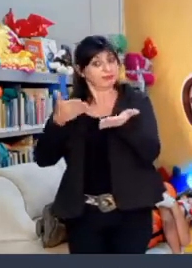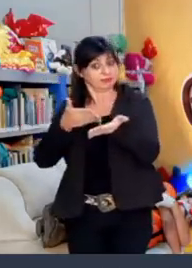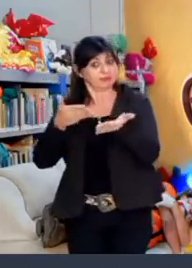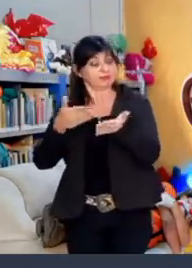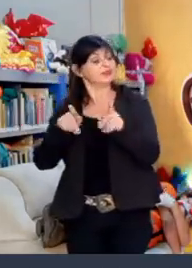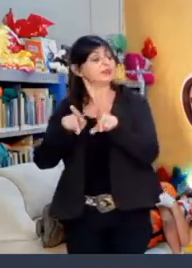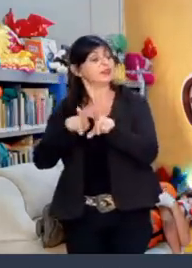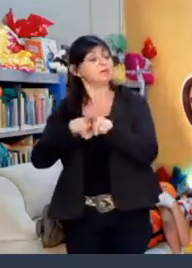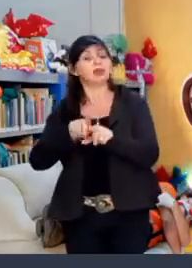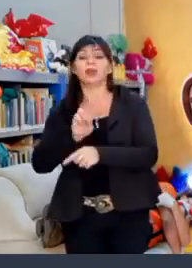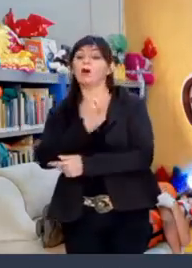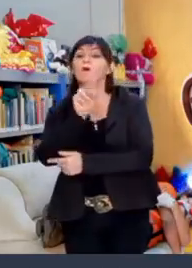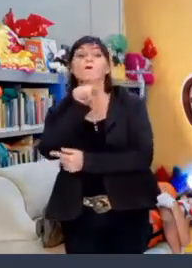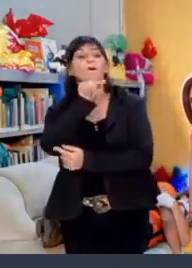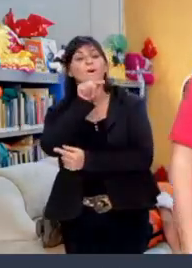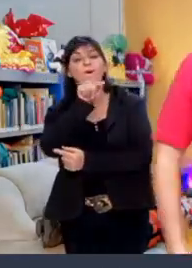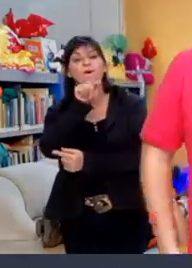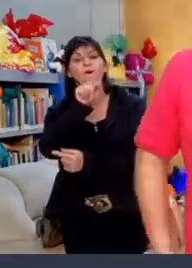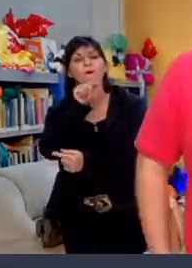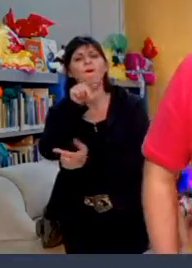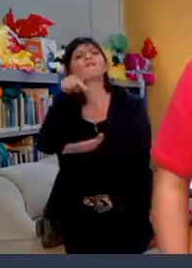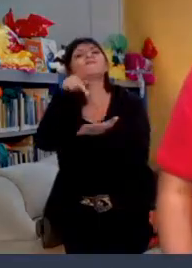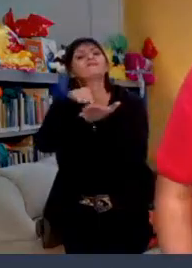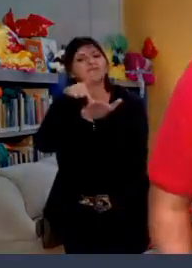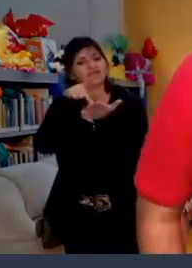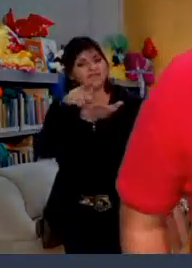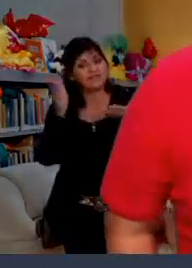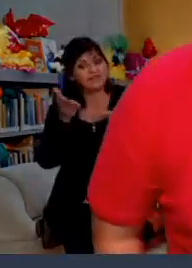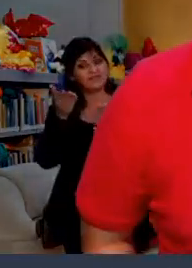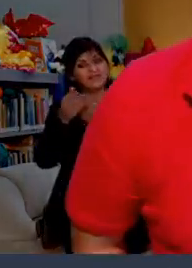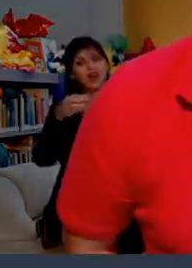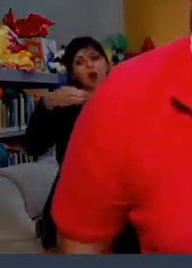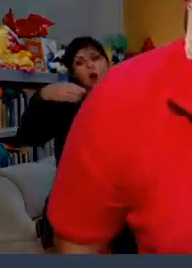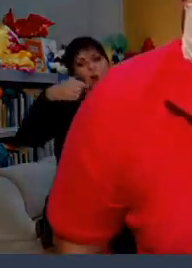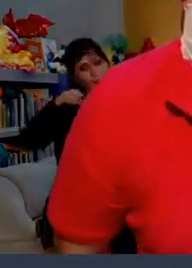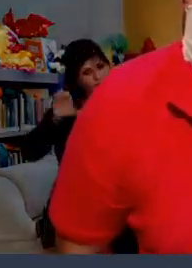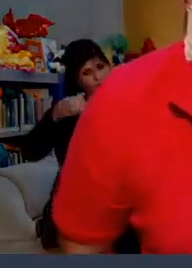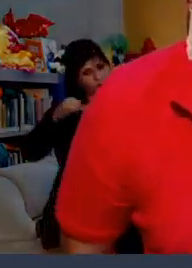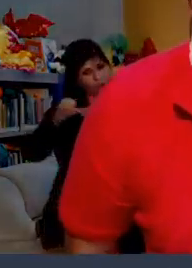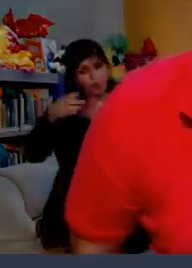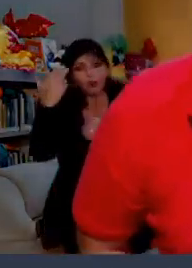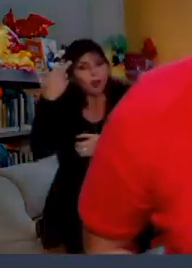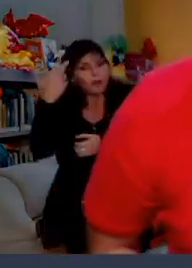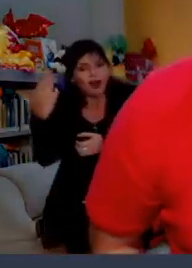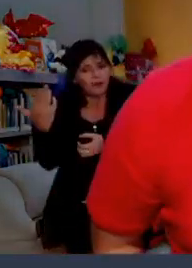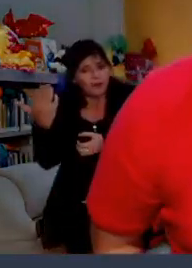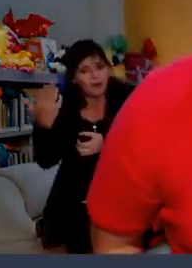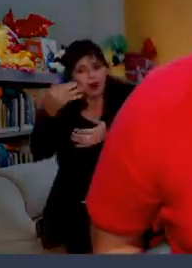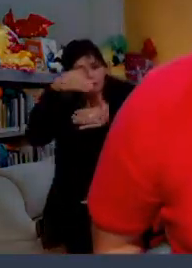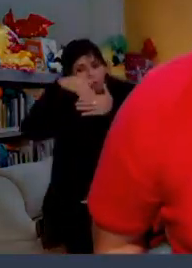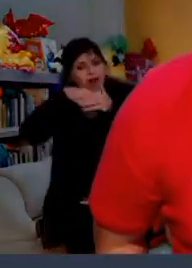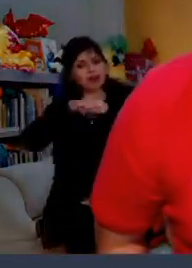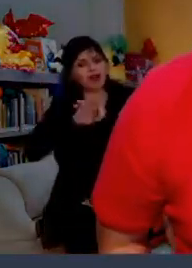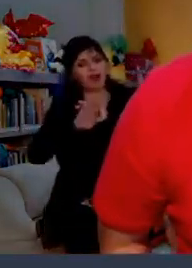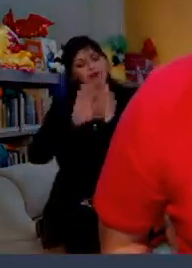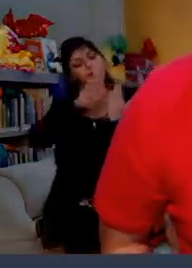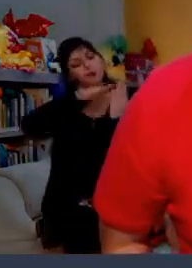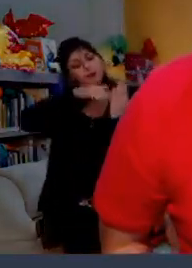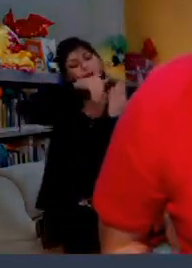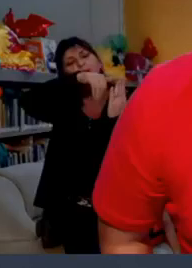é essa aqui, dos ovinhos pintados. Todo mundo consegue ver?